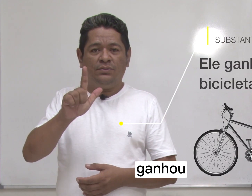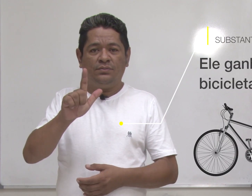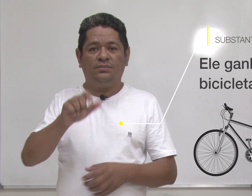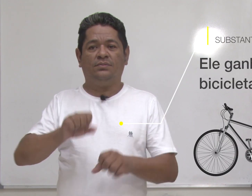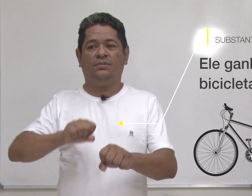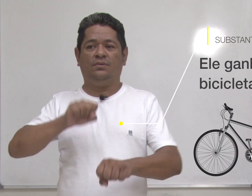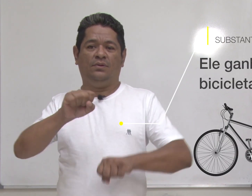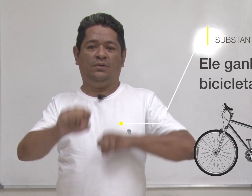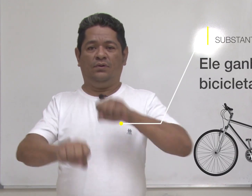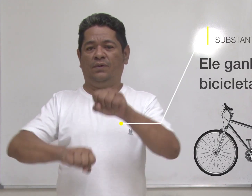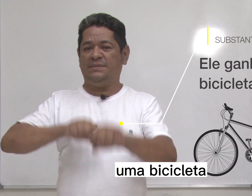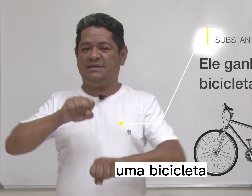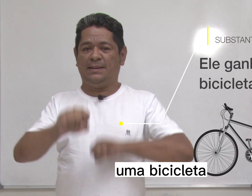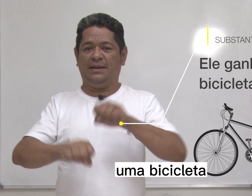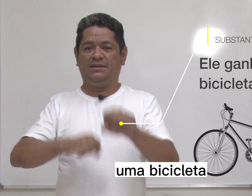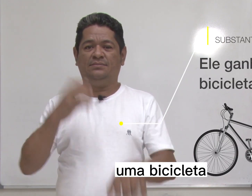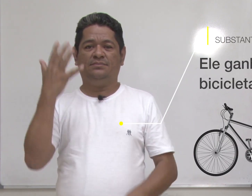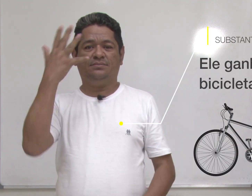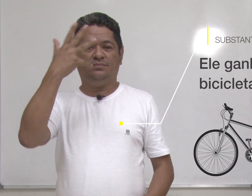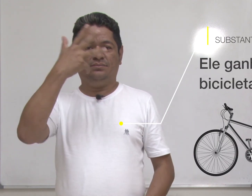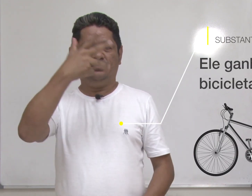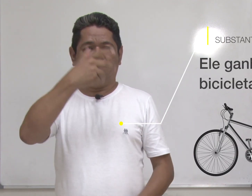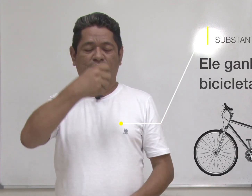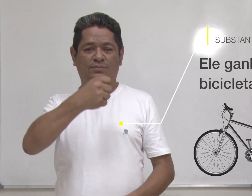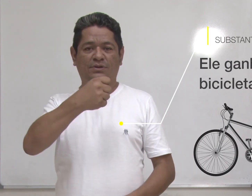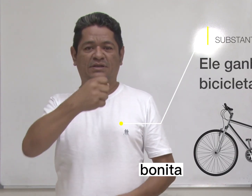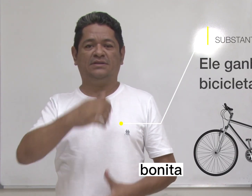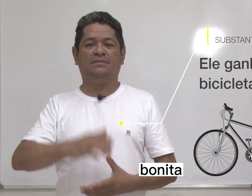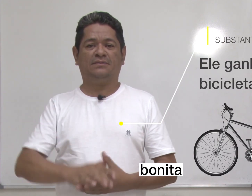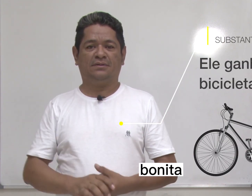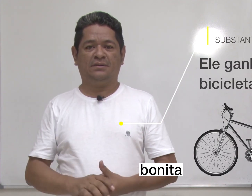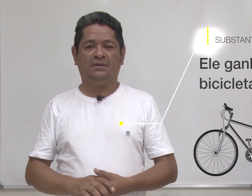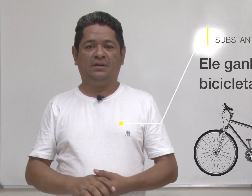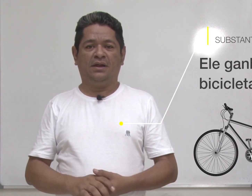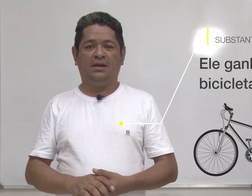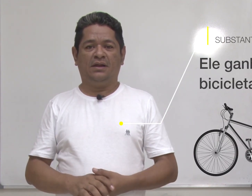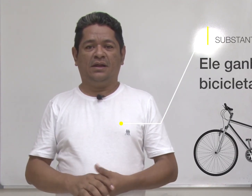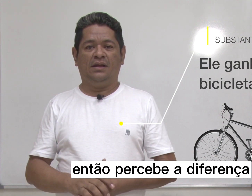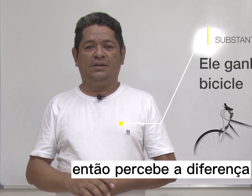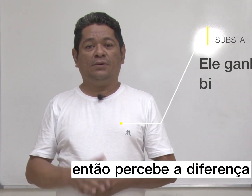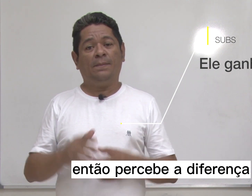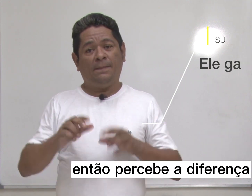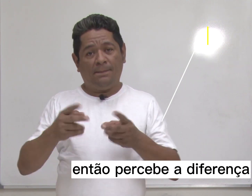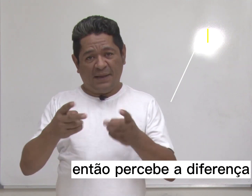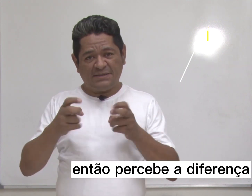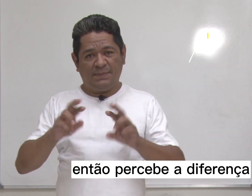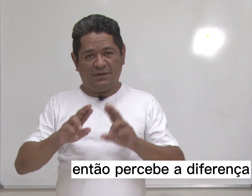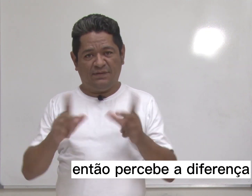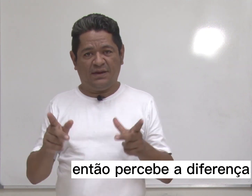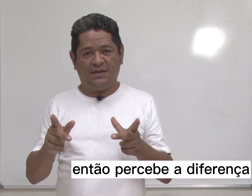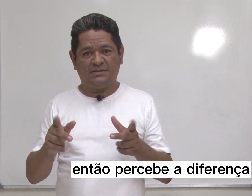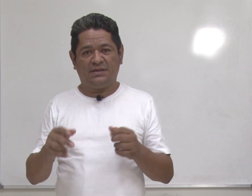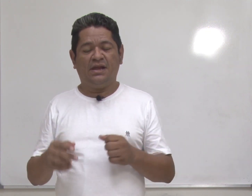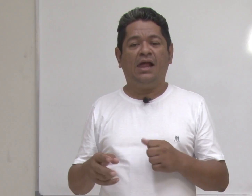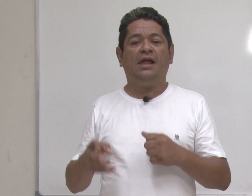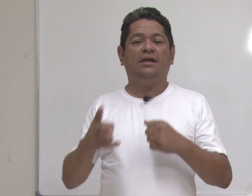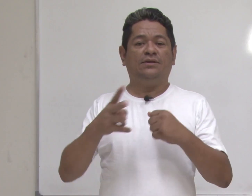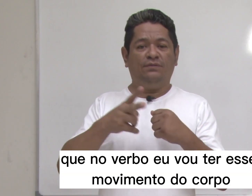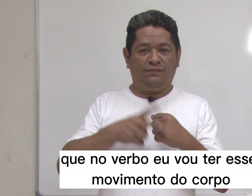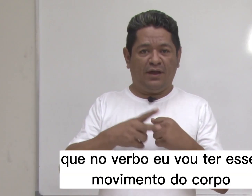ganhou uma bicicleta bonita. Então, percebe a diferença? Que no